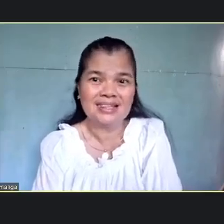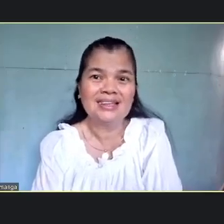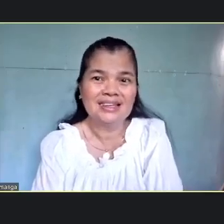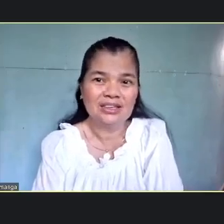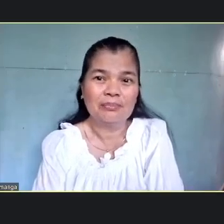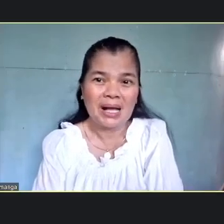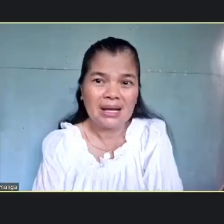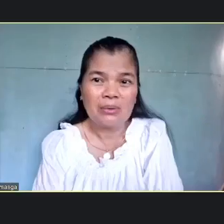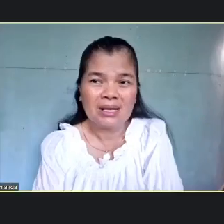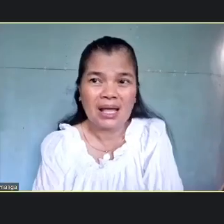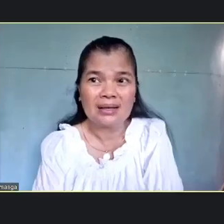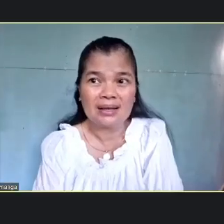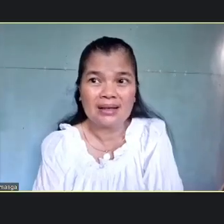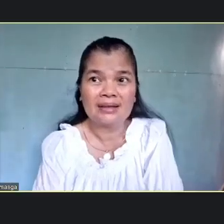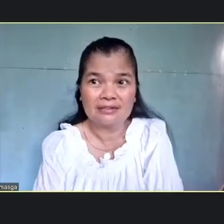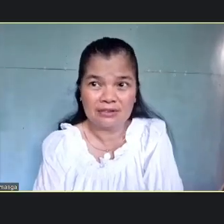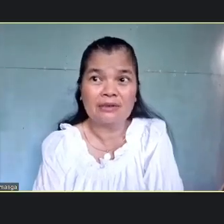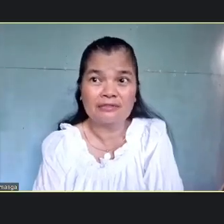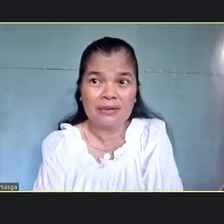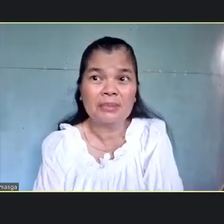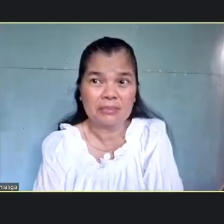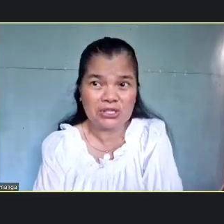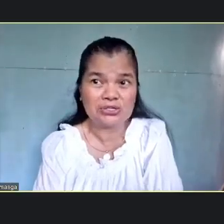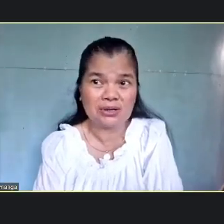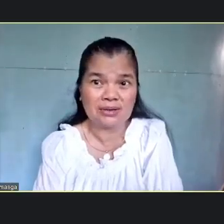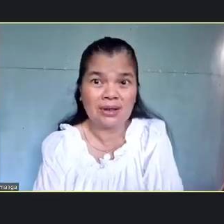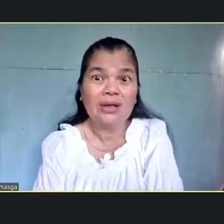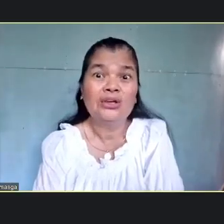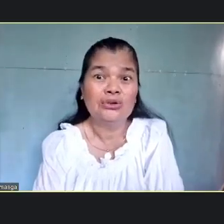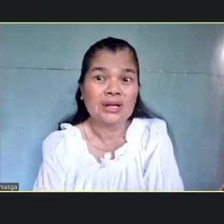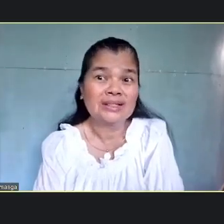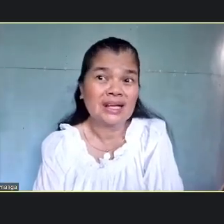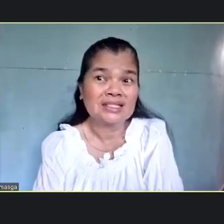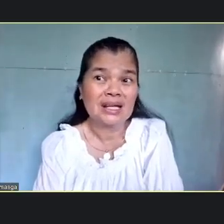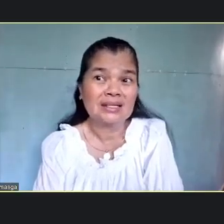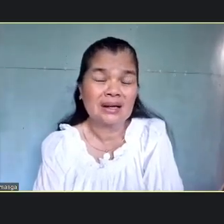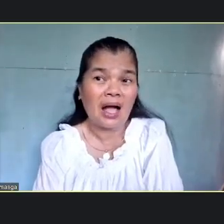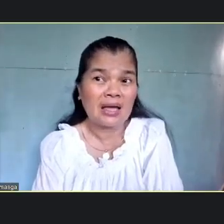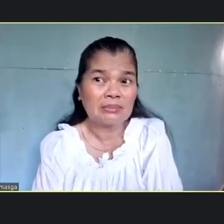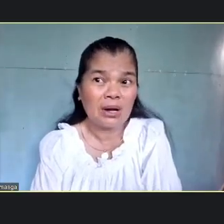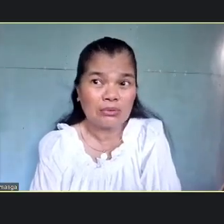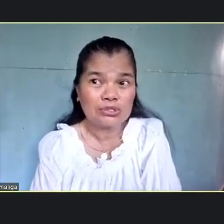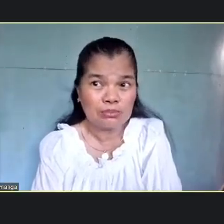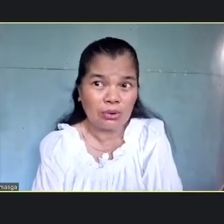nod. Yung pangalawang nod, no, for permission. Yung nagtaas